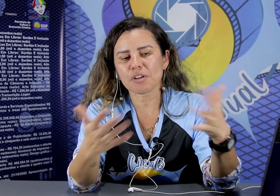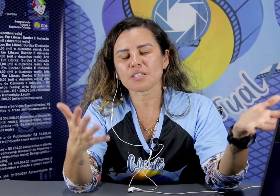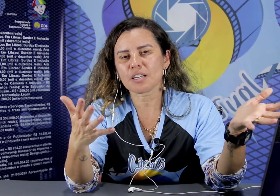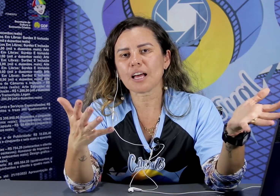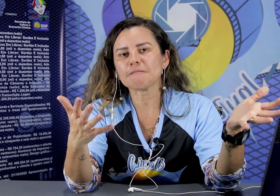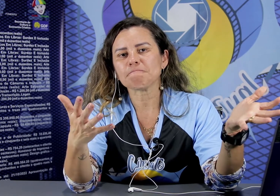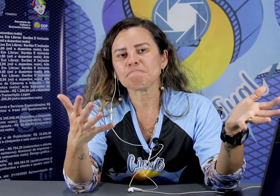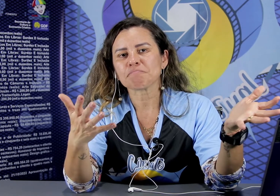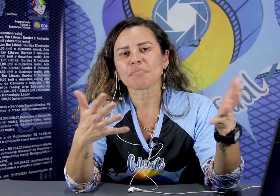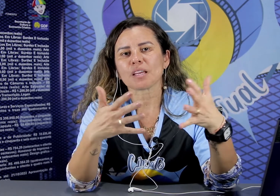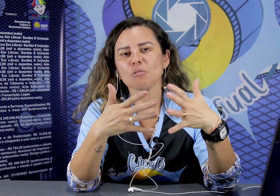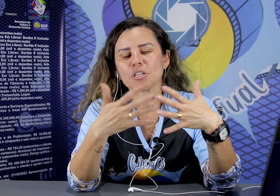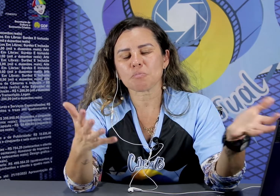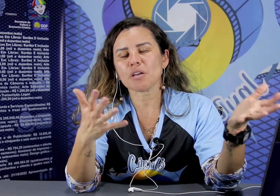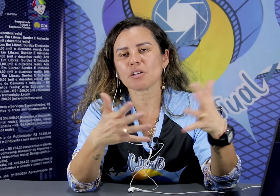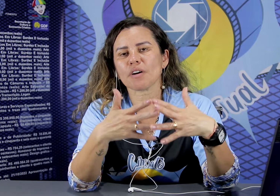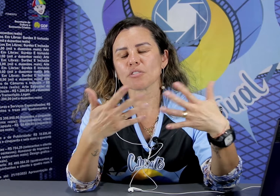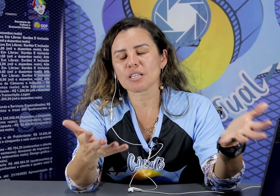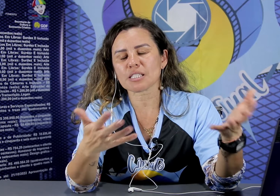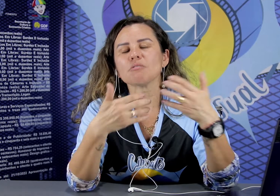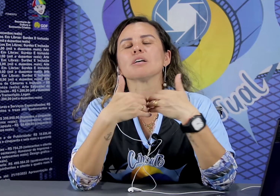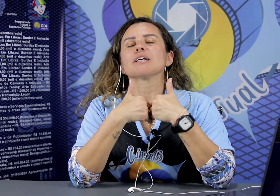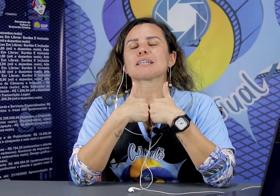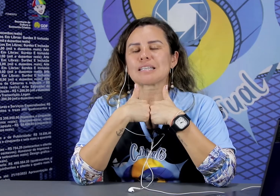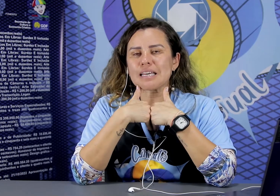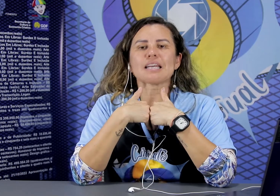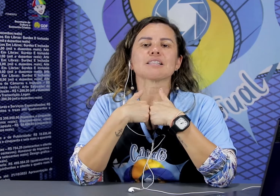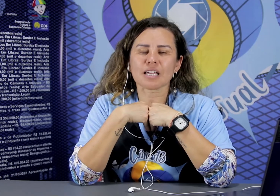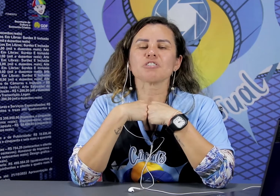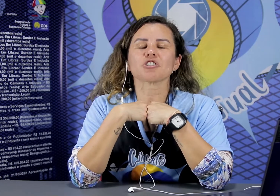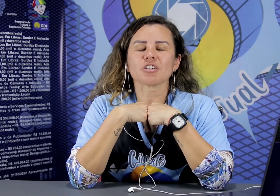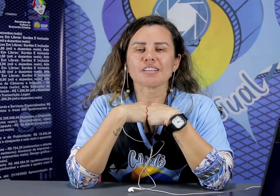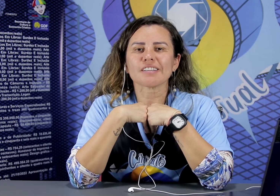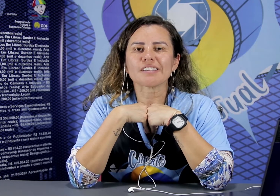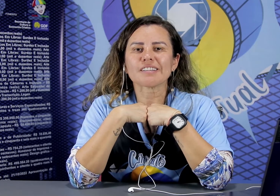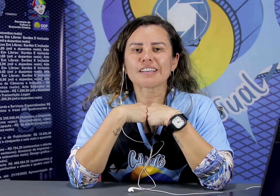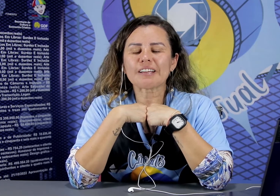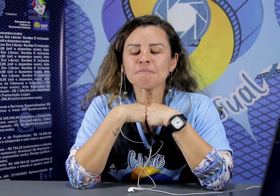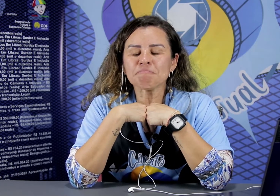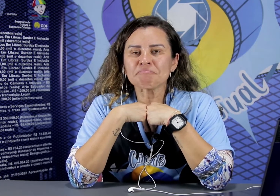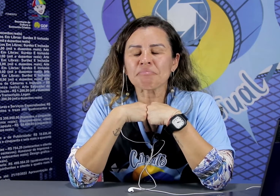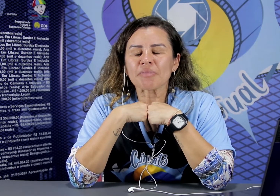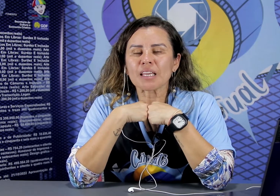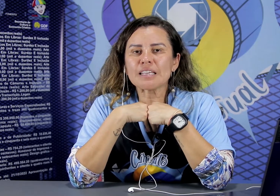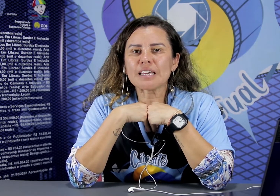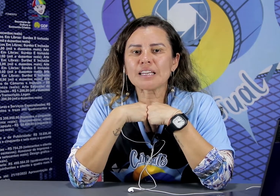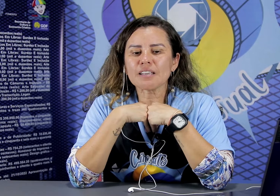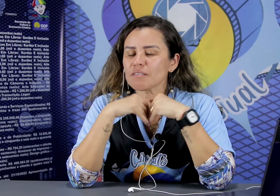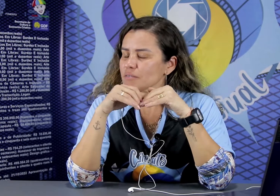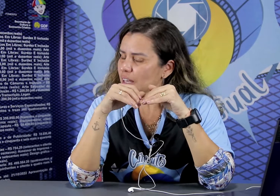vivência lá, o respeito, a valorização que ele sente, né? E ele